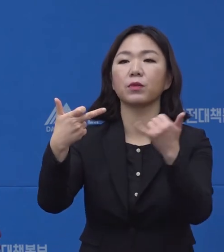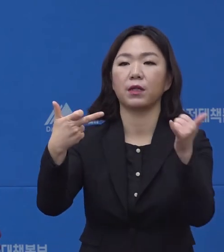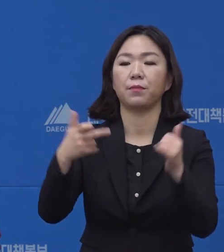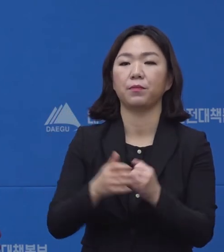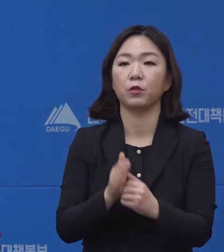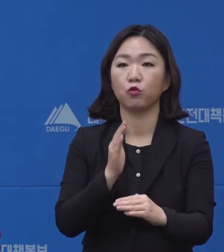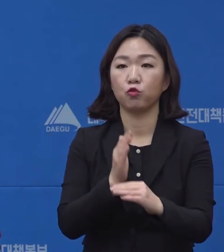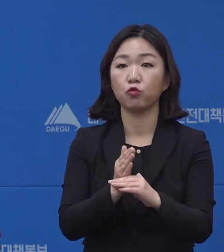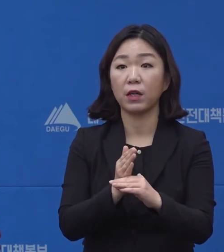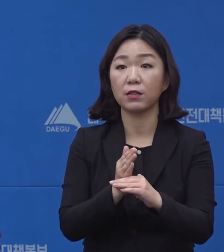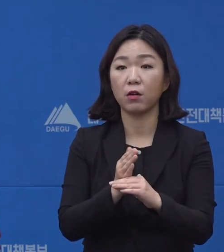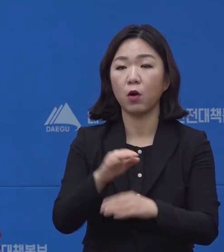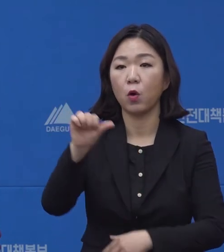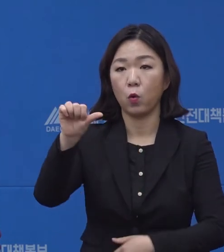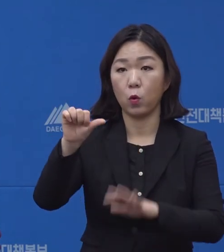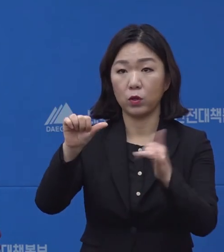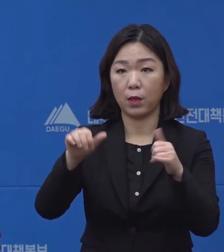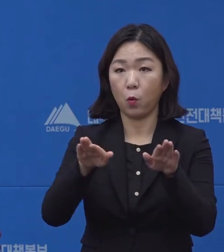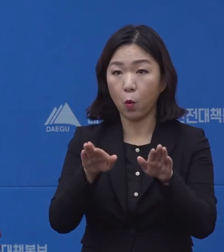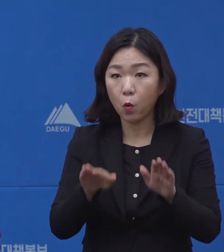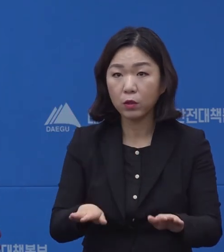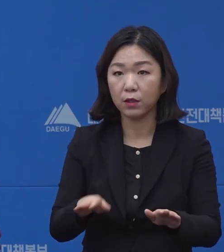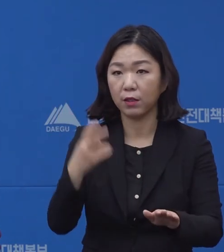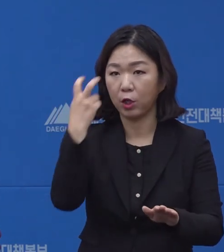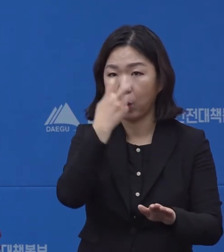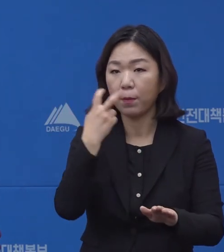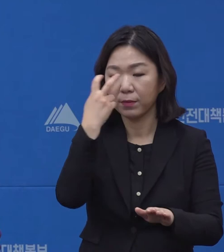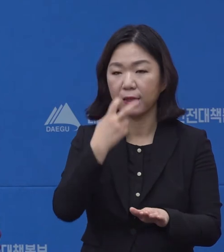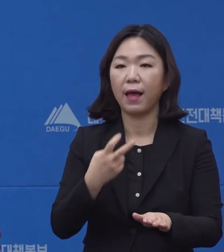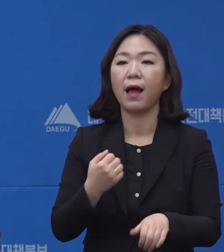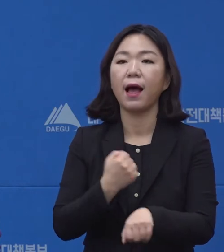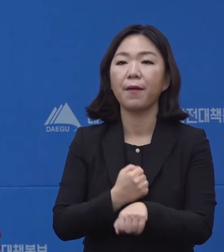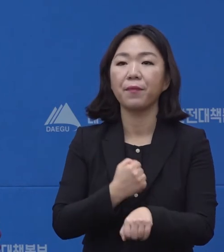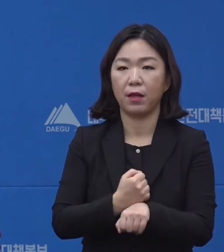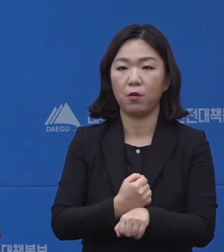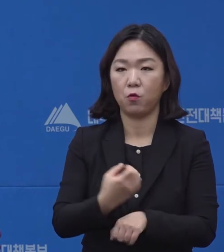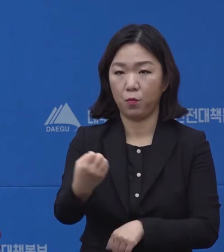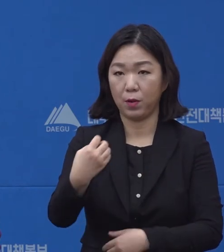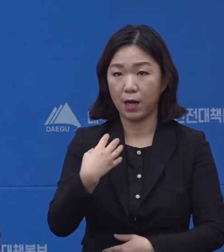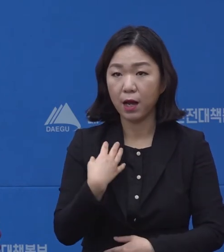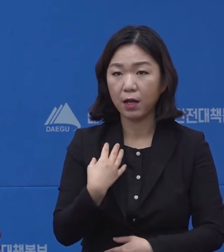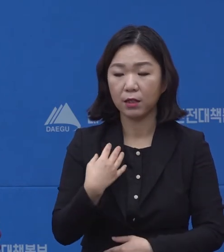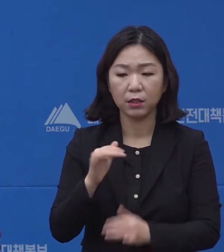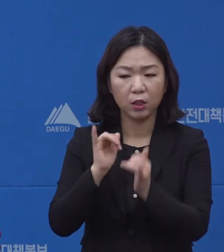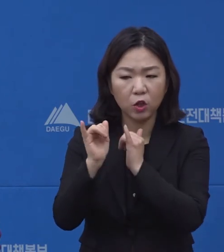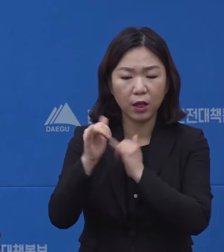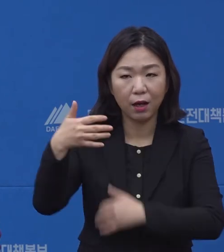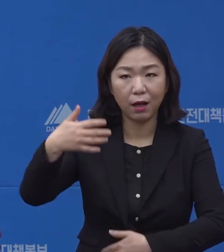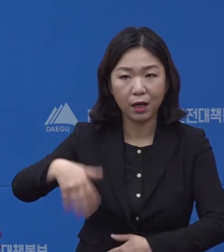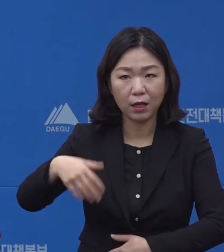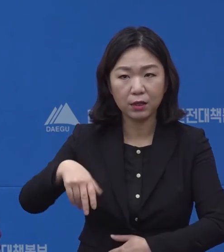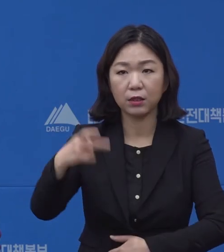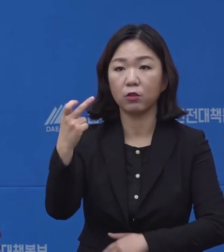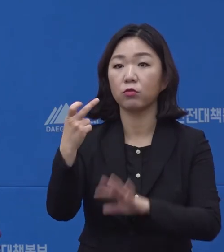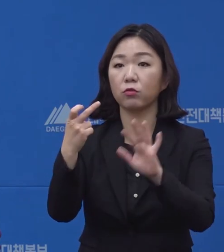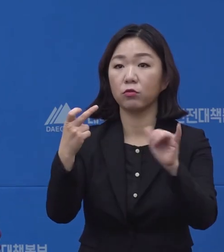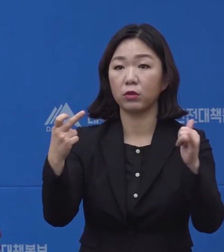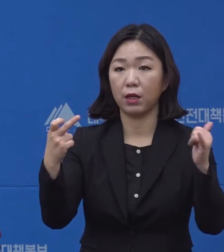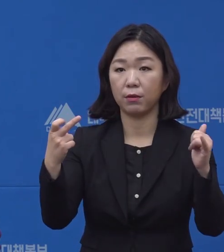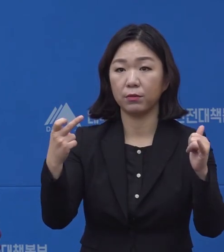이들 중 5명은 오늘 중으로 검사를 받겠다고 하였으며 아직 연락이 닿지 않은 12명에